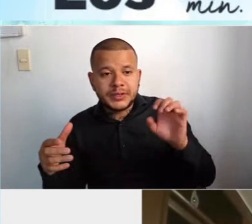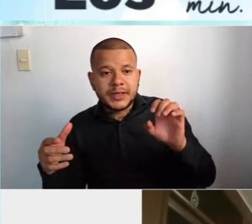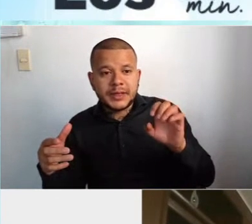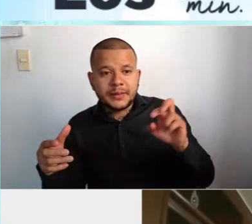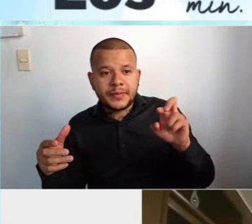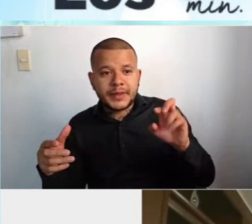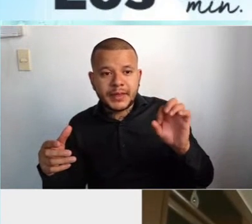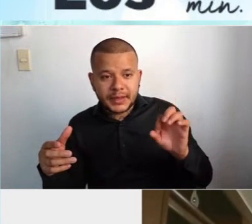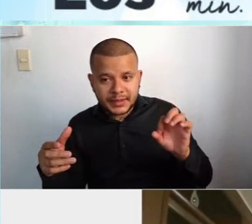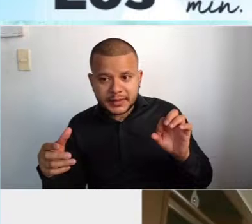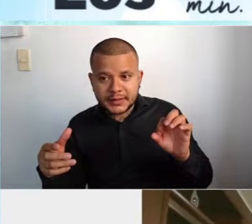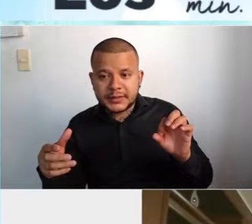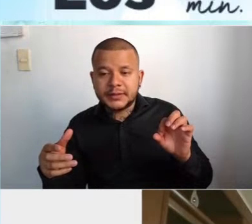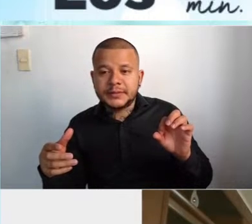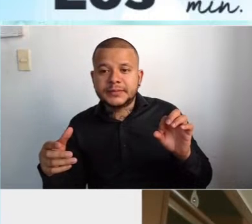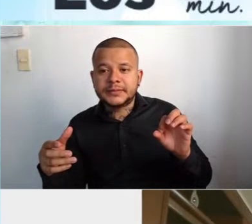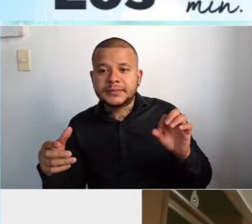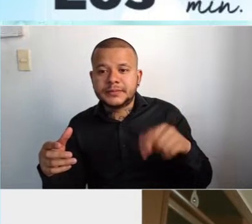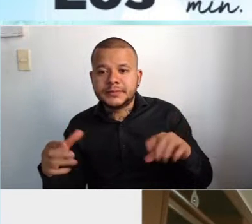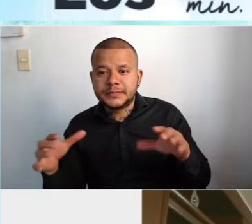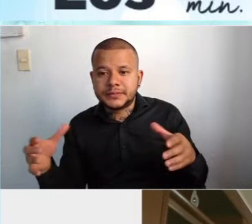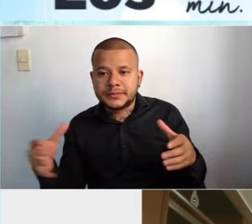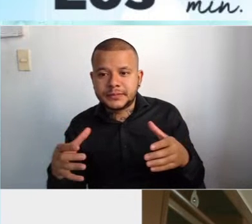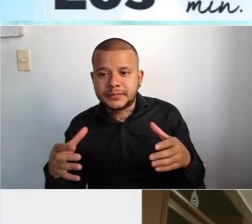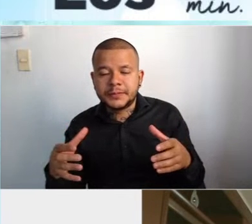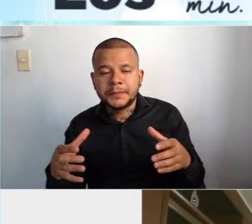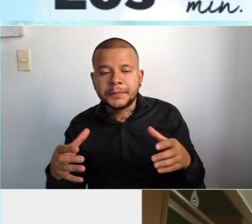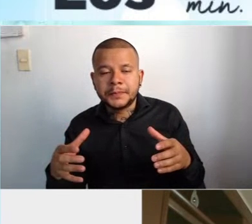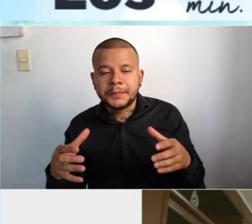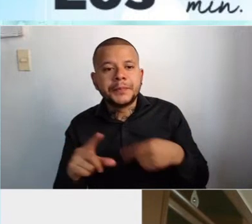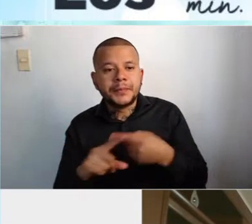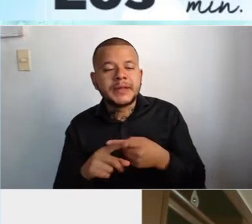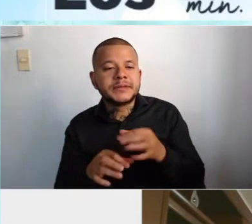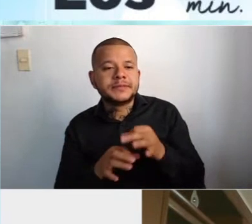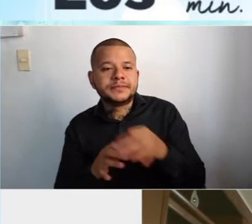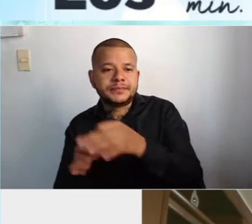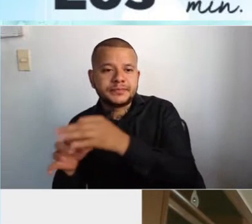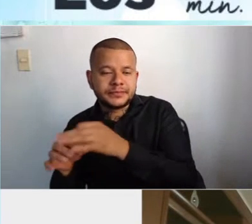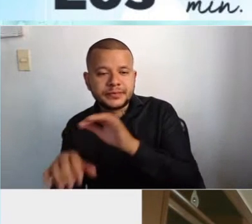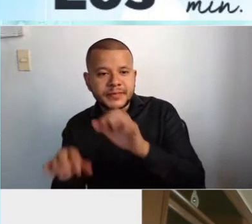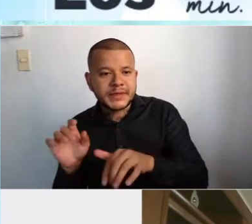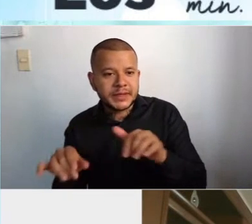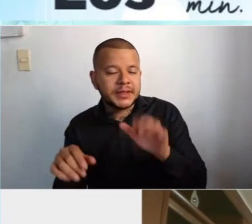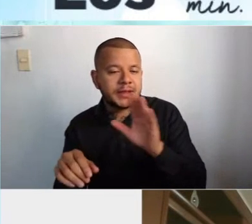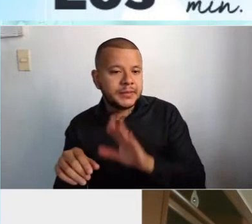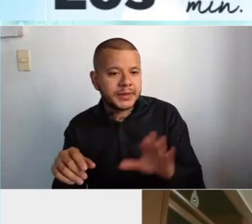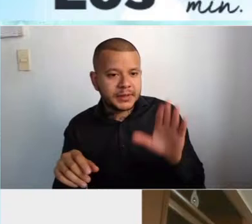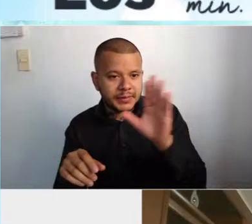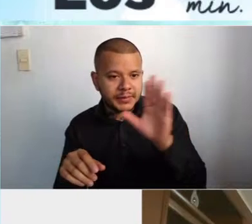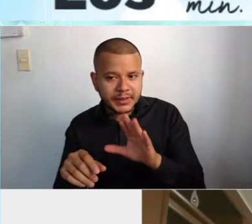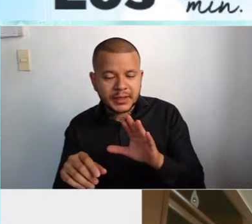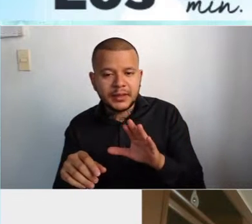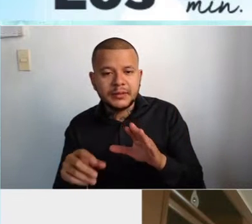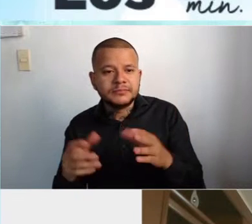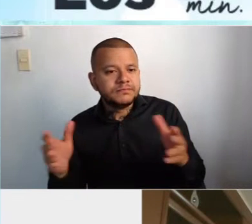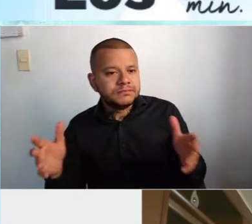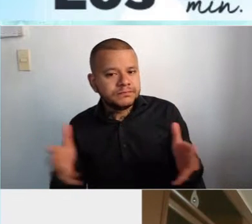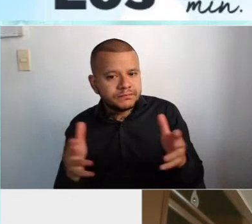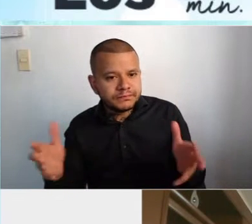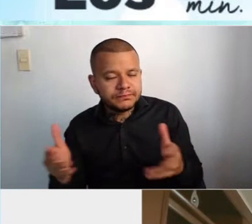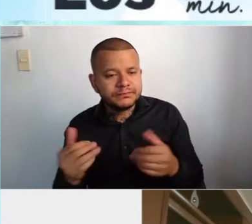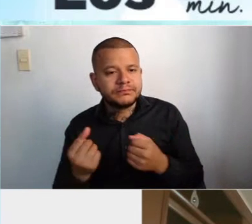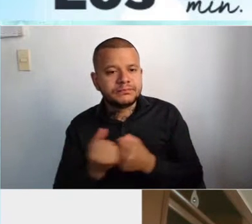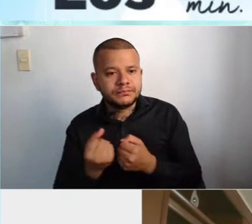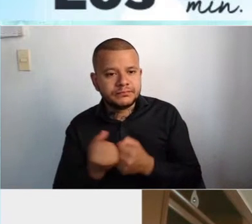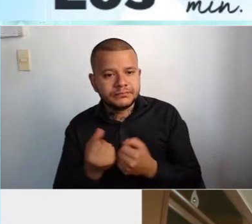entidades prestadoras de servicios de salud, ¿cierto?, con los entes territoriales, ¿no?, las secretarías departamentales, para poder fomentar,